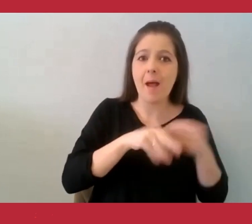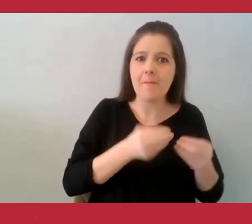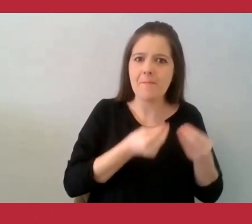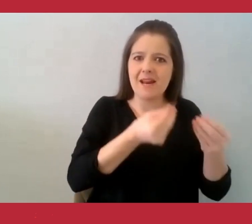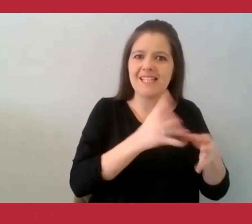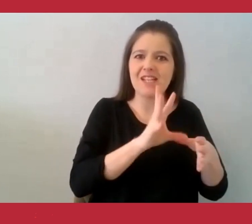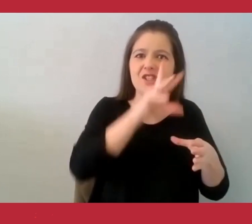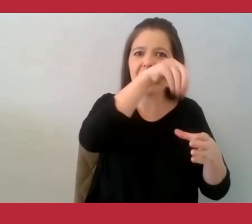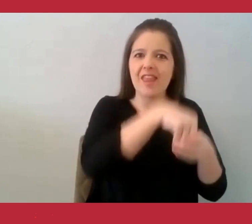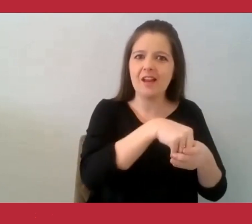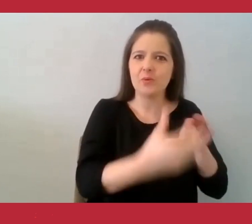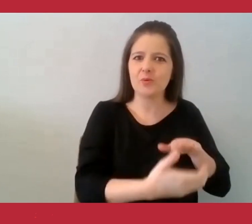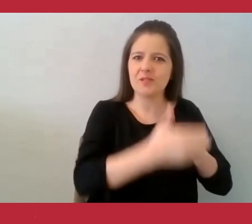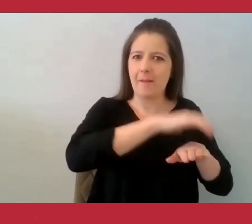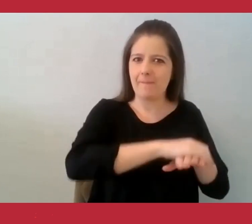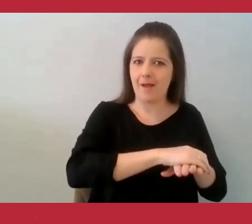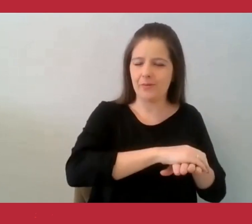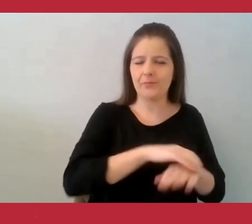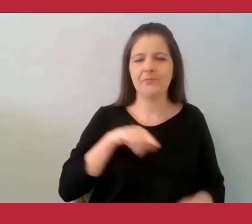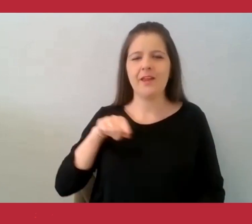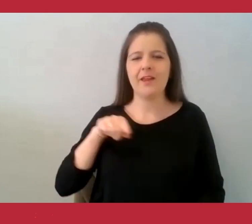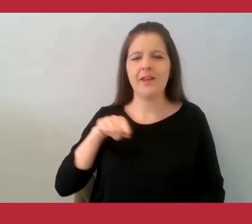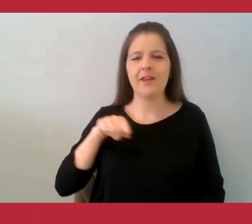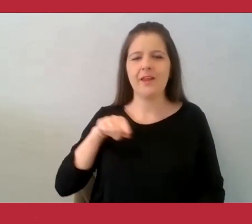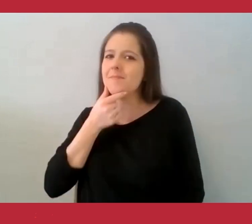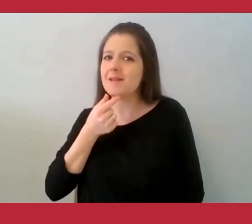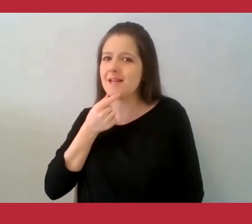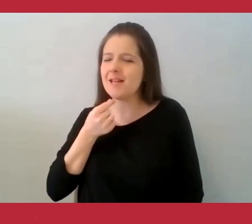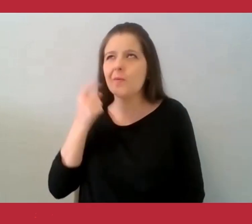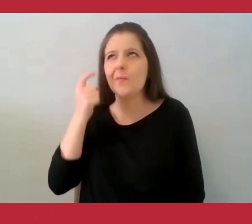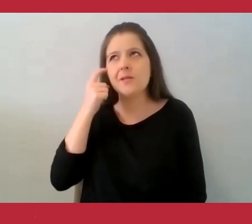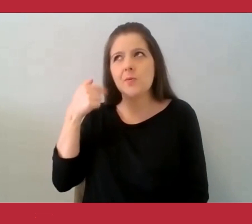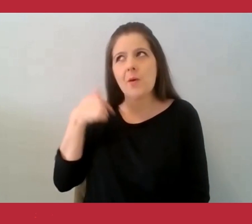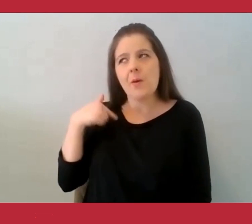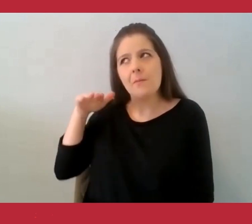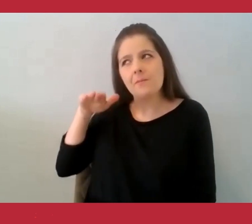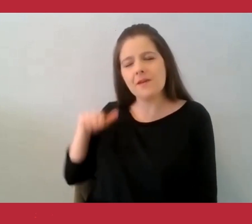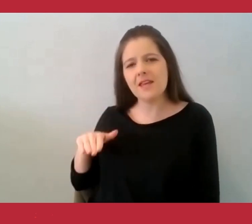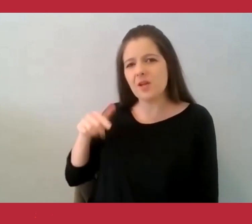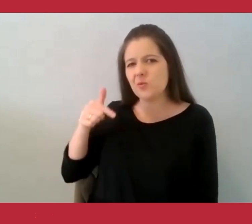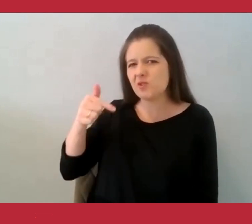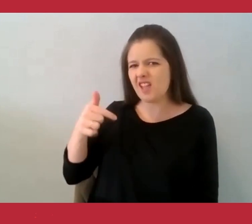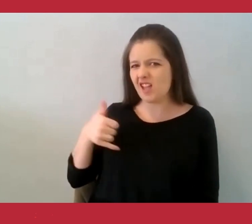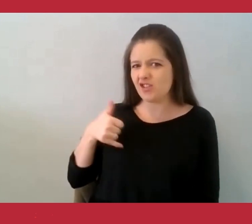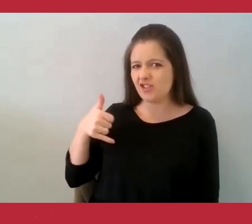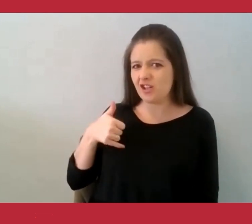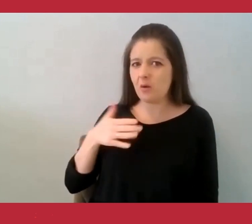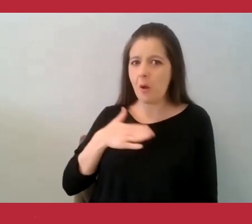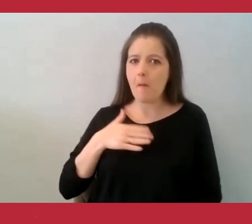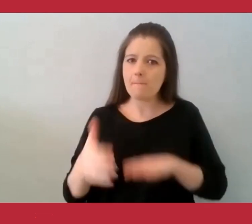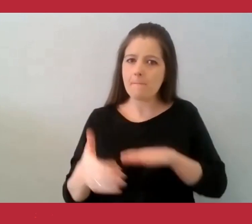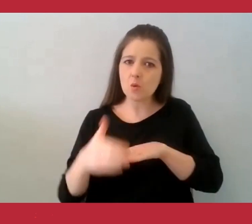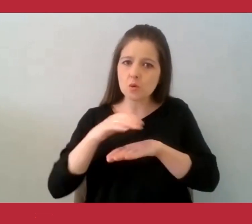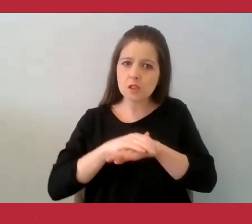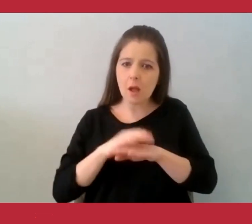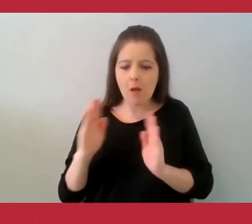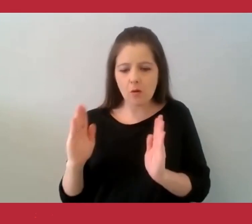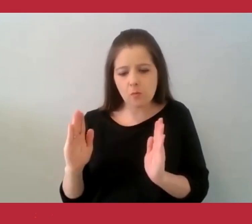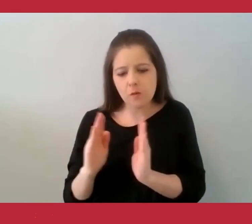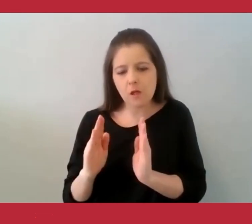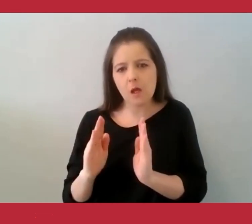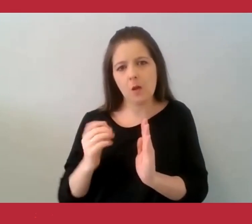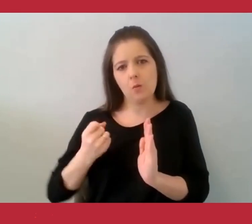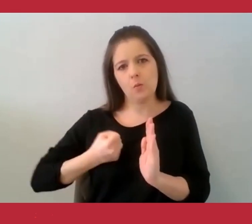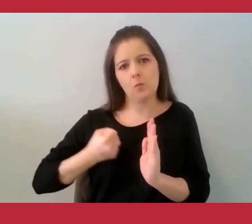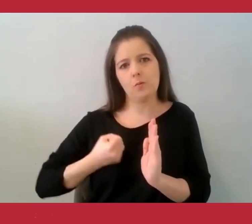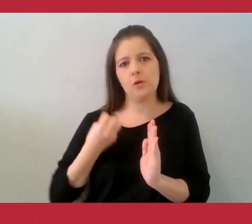eu sou pequeno, tenho apenas 7 anos, calço número 34.